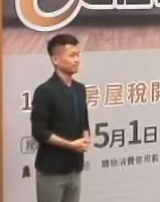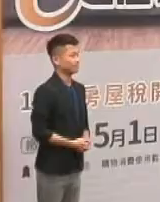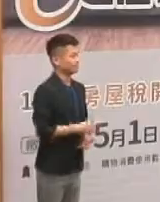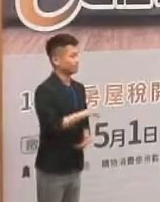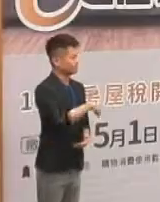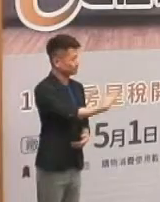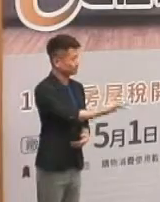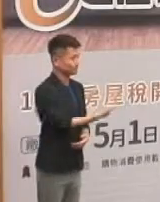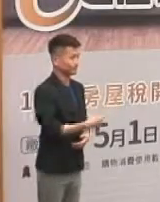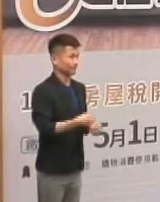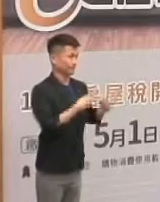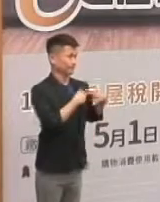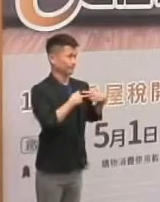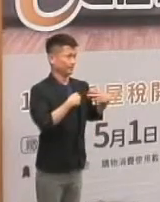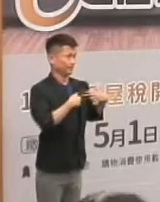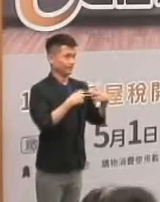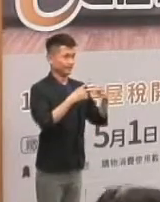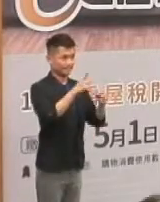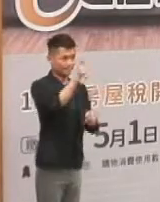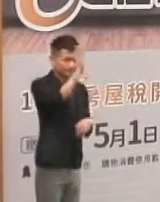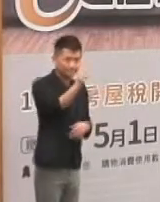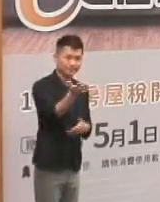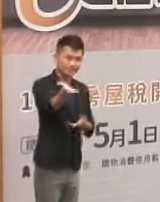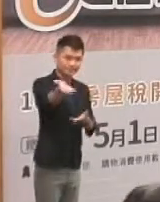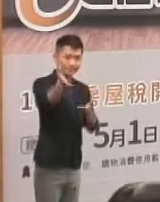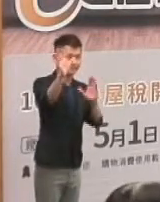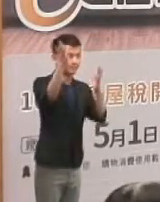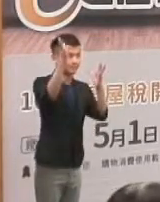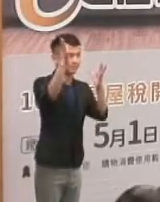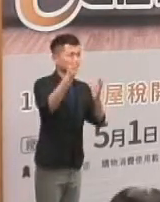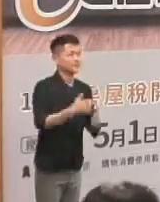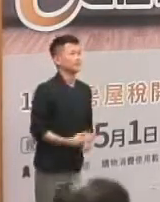紧接着是蔡素珍科长，欢迎。